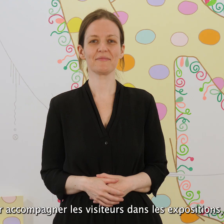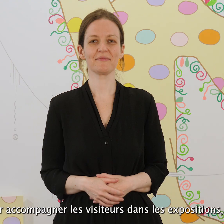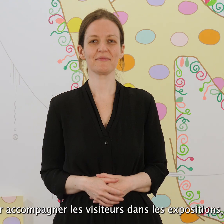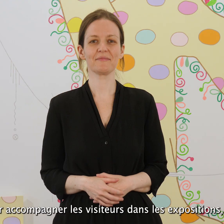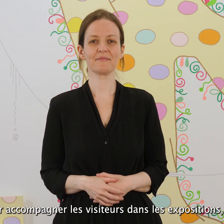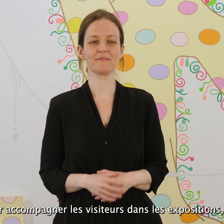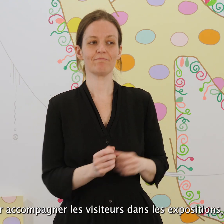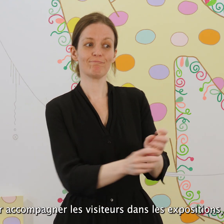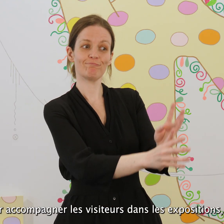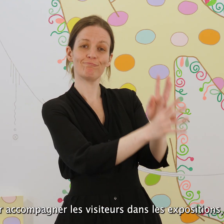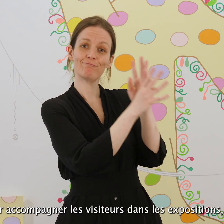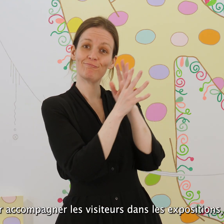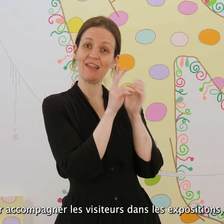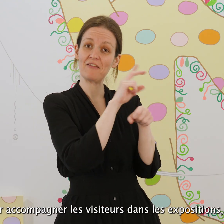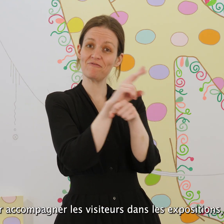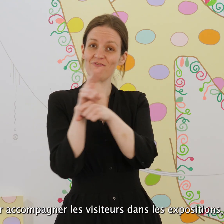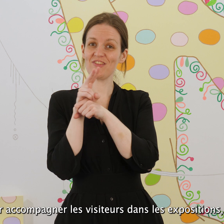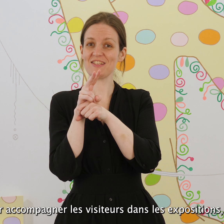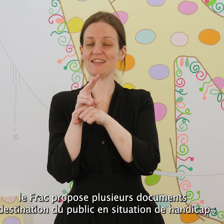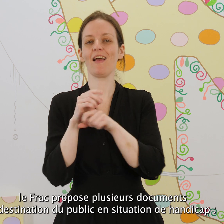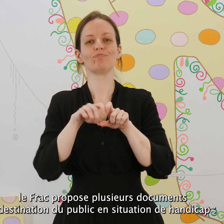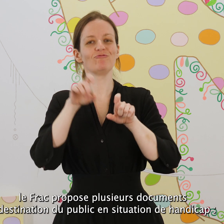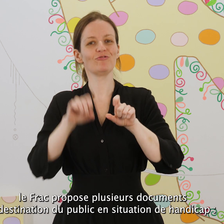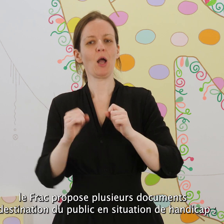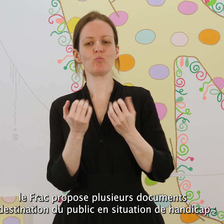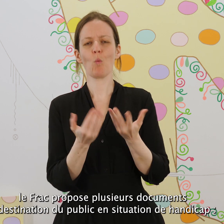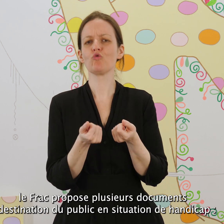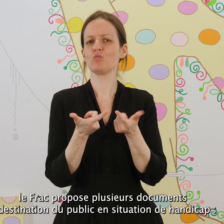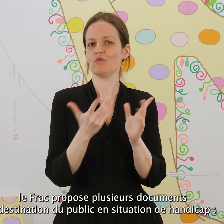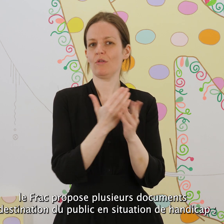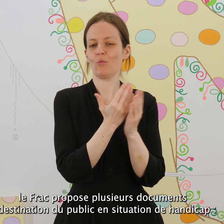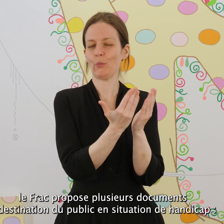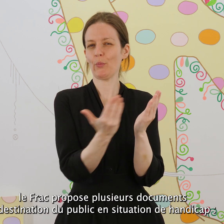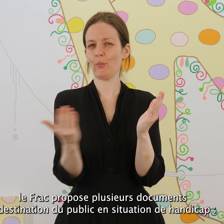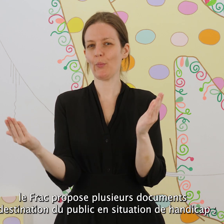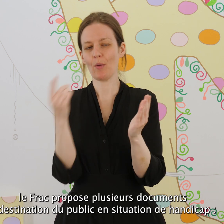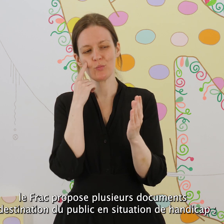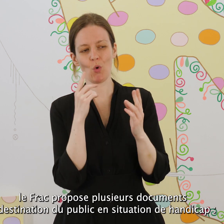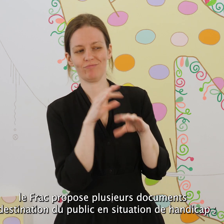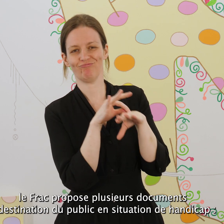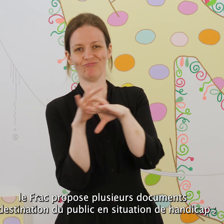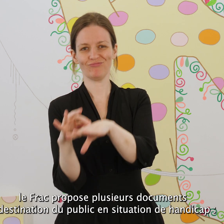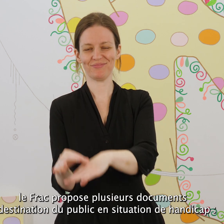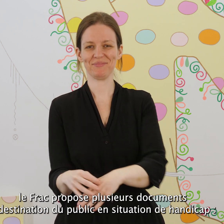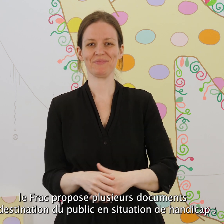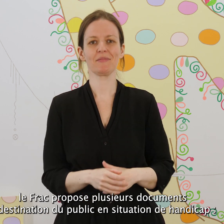Pour accompagner les visiteurs dans les expositions, le FRAC propose plusieurs documents à destination du public en situation